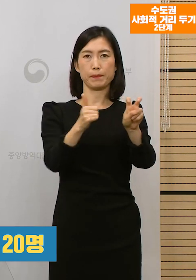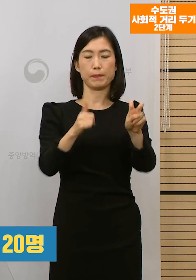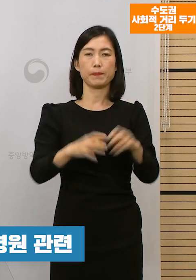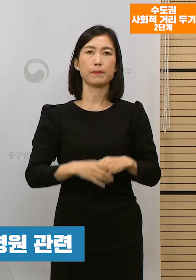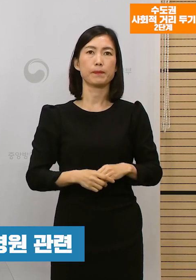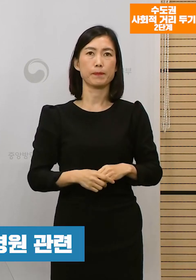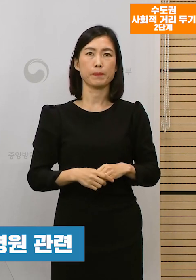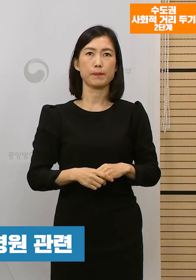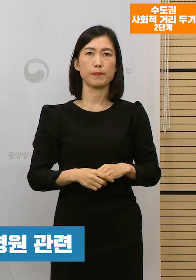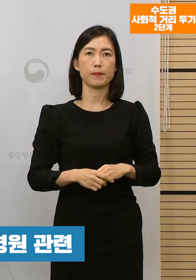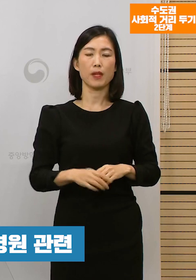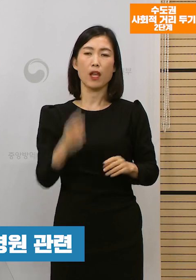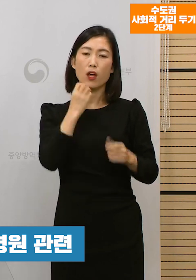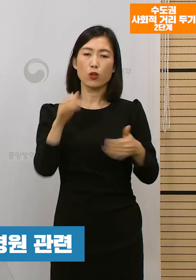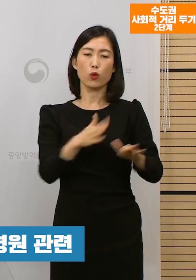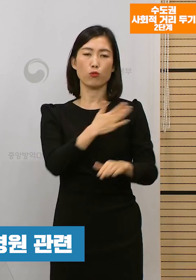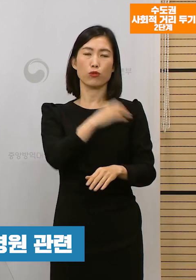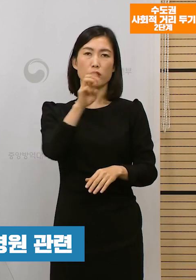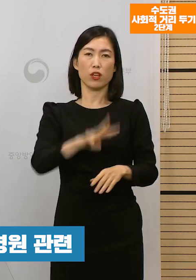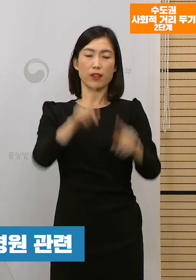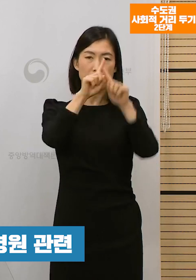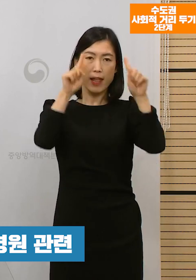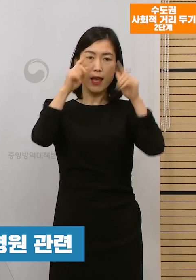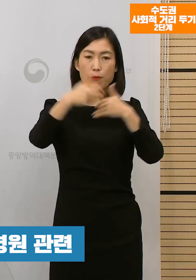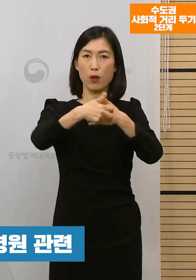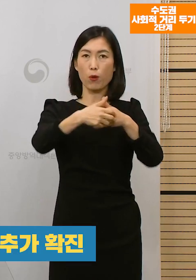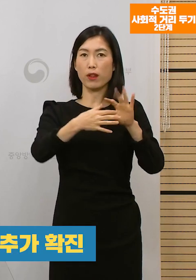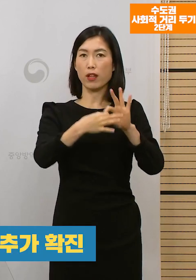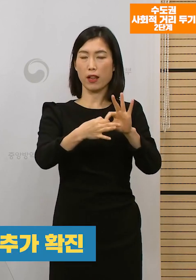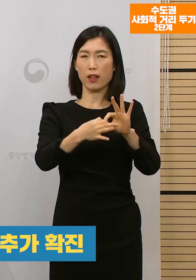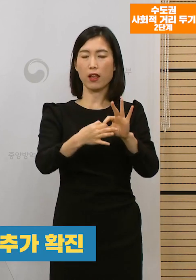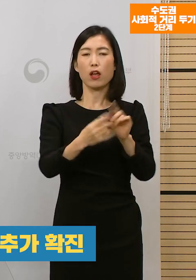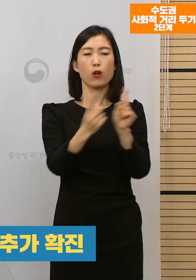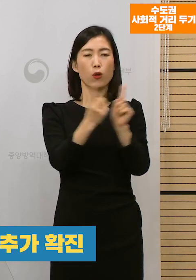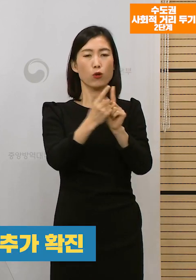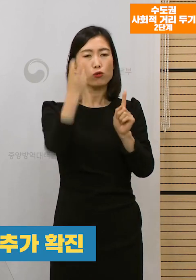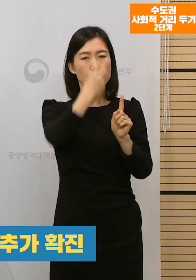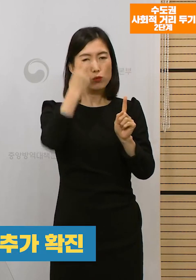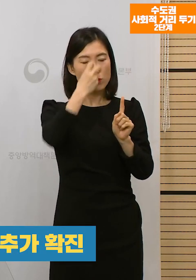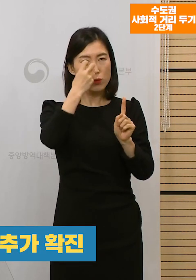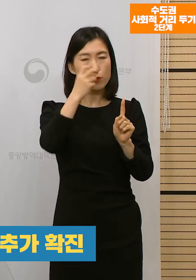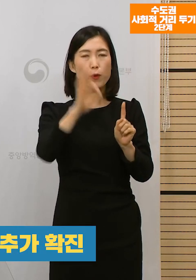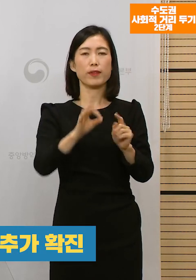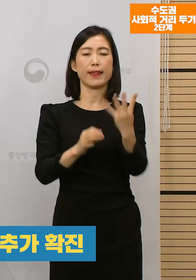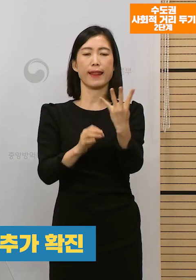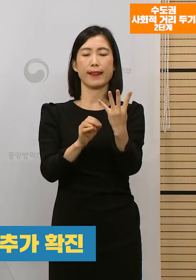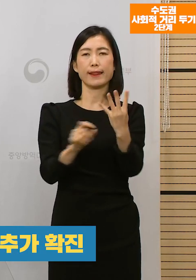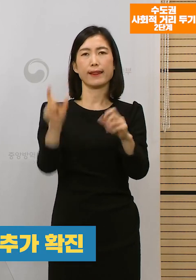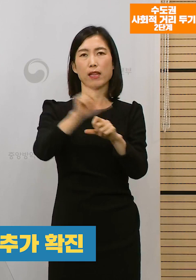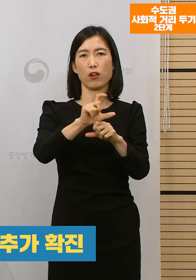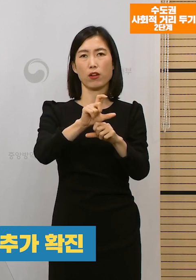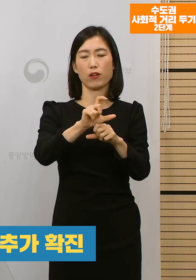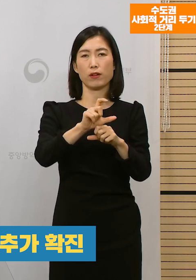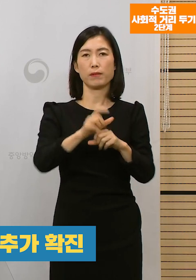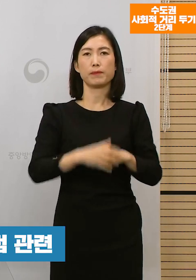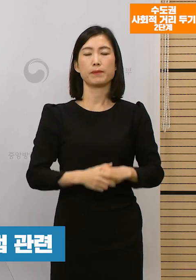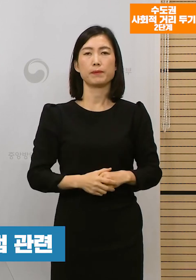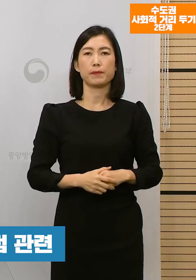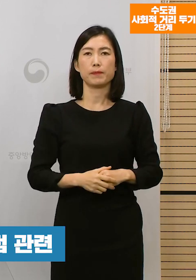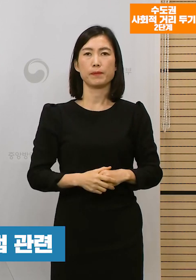20명입니다. 경기 부천시 대학병원과 관련해서 접촉자 조사 중에 4명이 추가